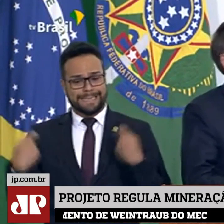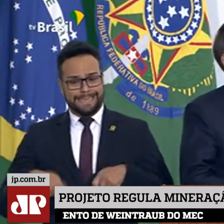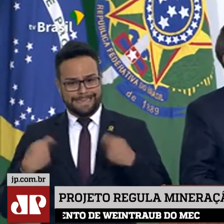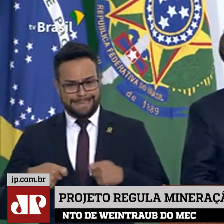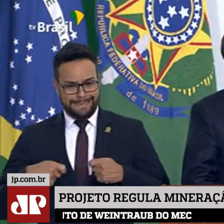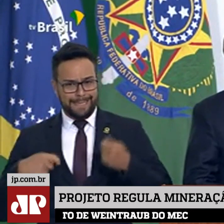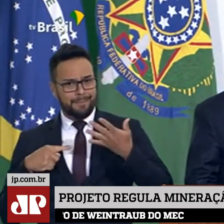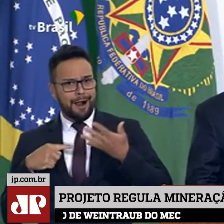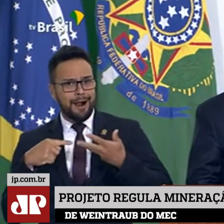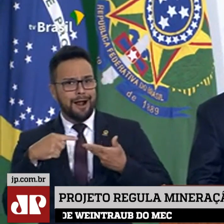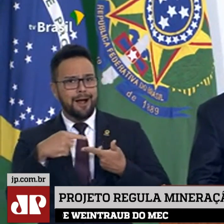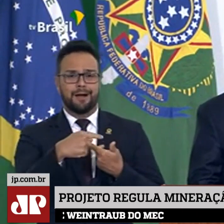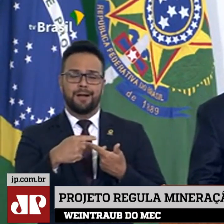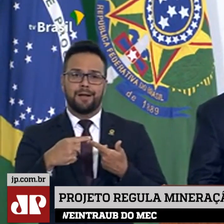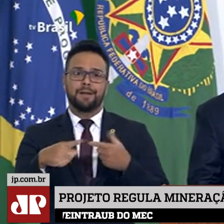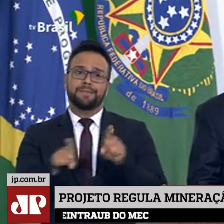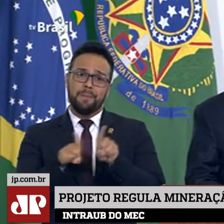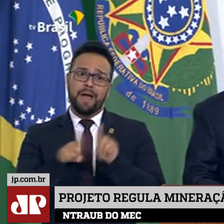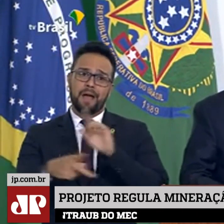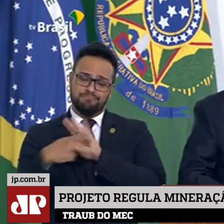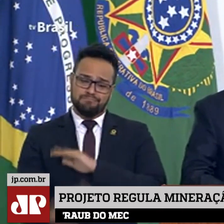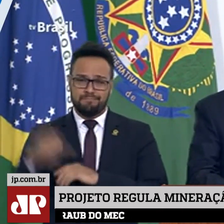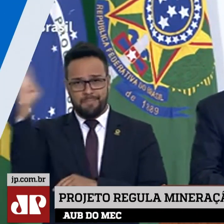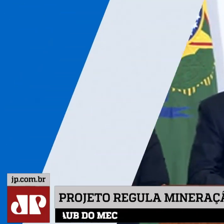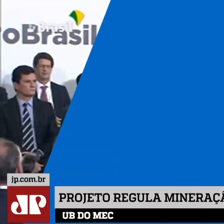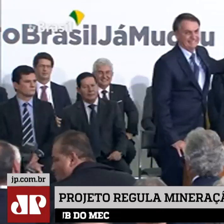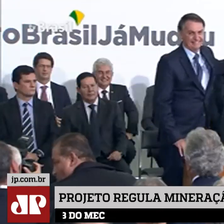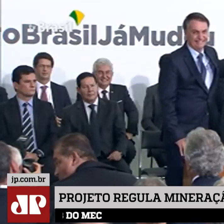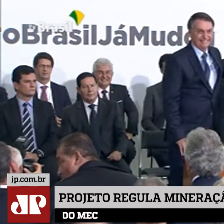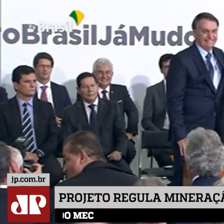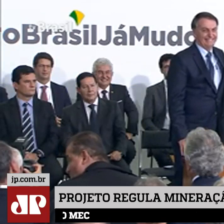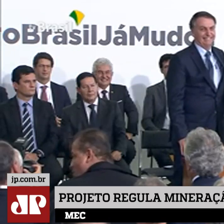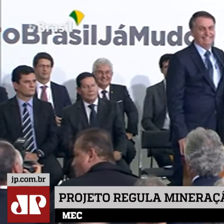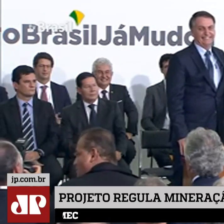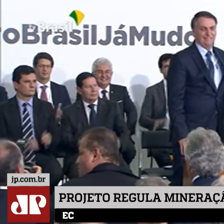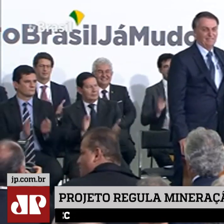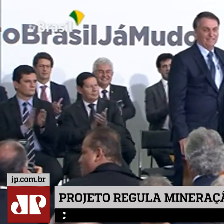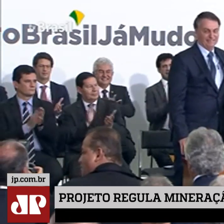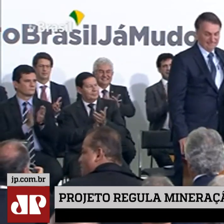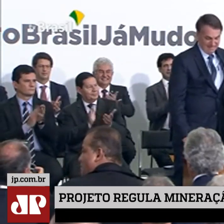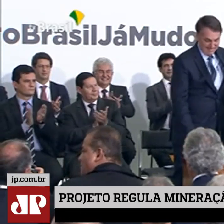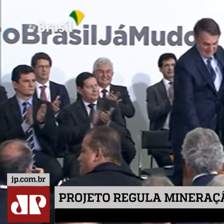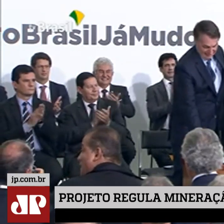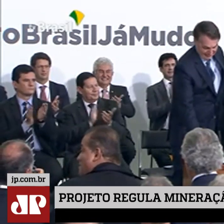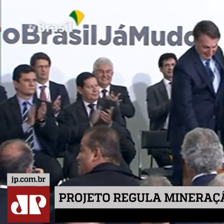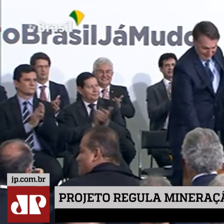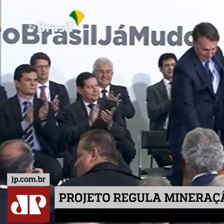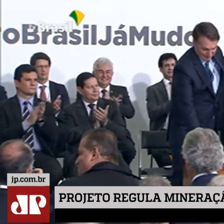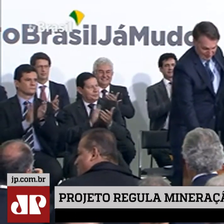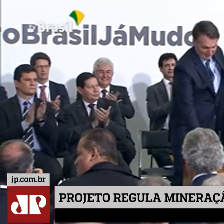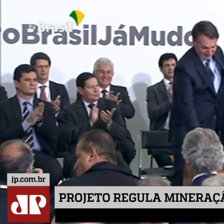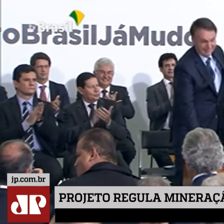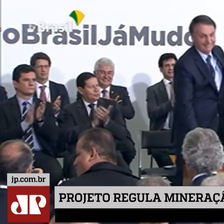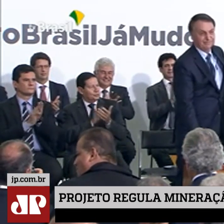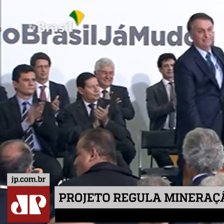necessidades e é tão brasileiro quanto nós. O presidente admite que o projeto vai enfrentar